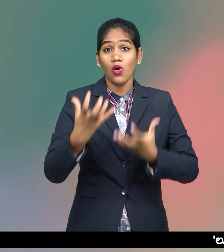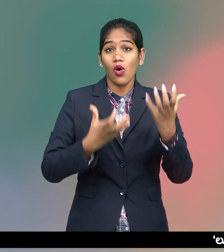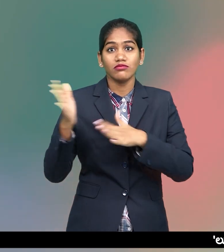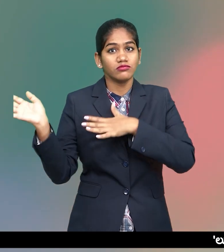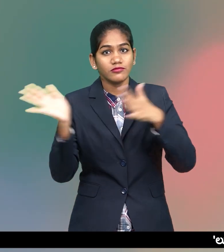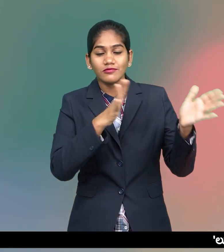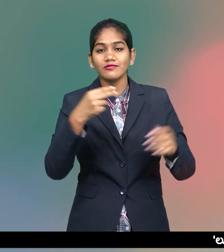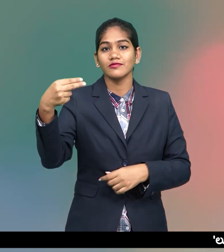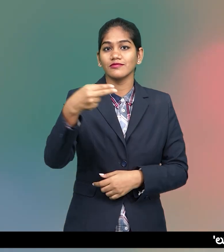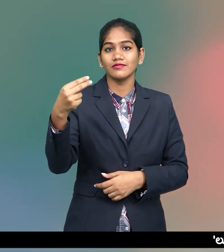అనే గాలులు